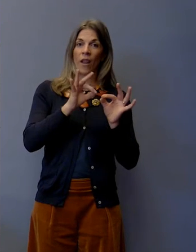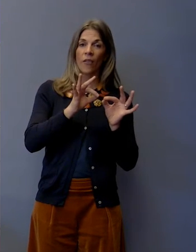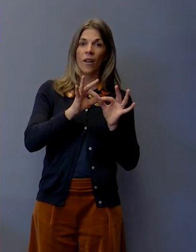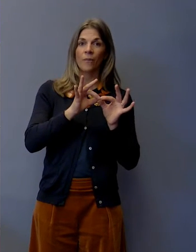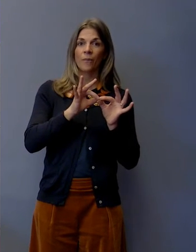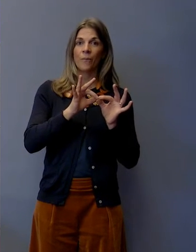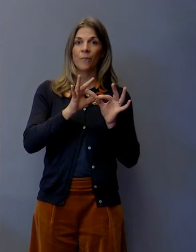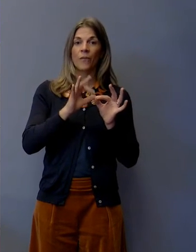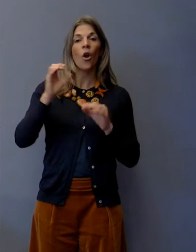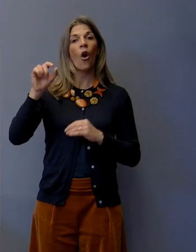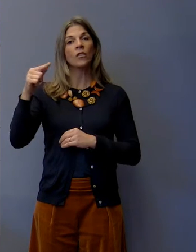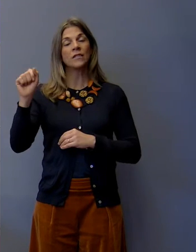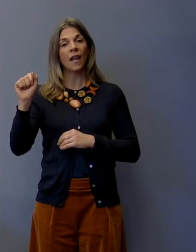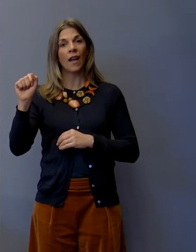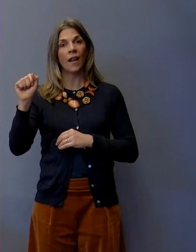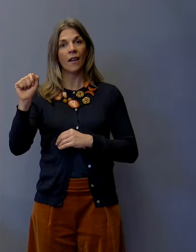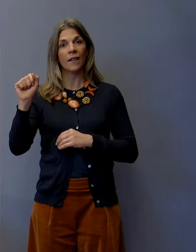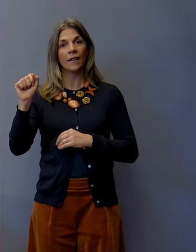consigliere costa